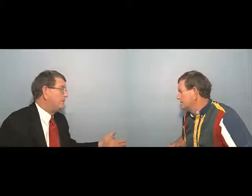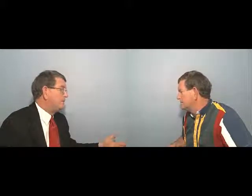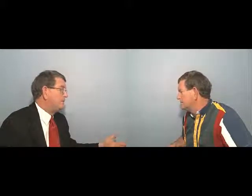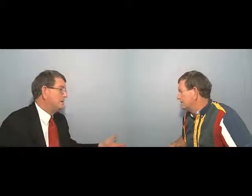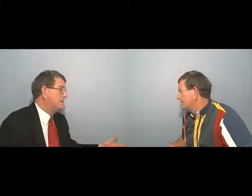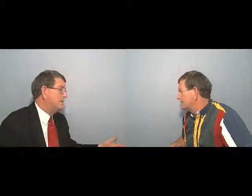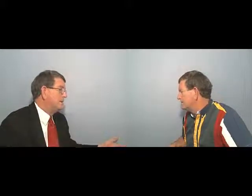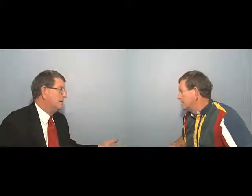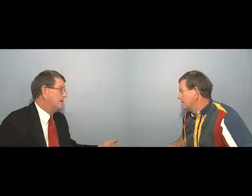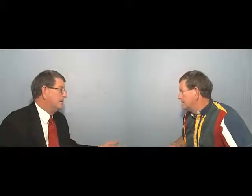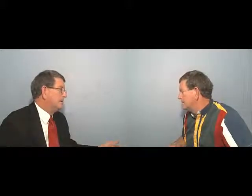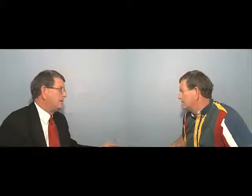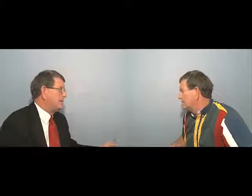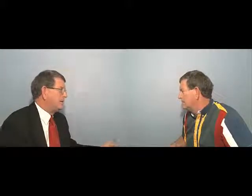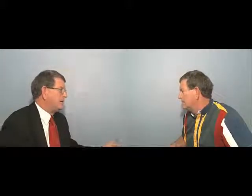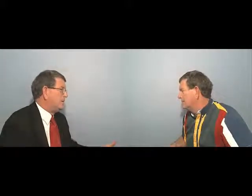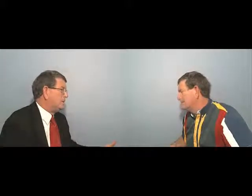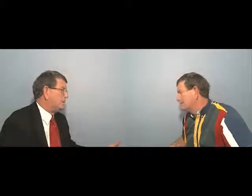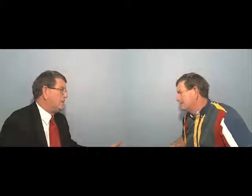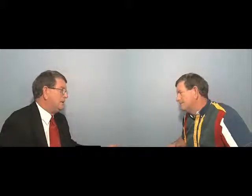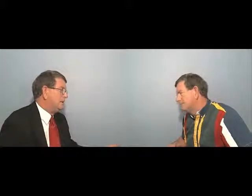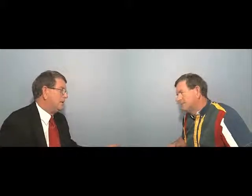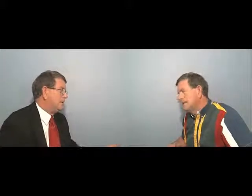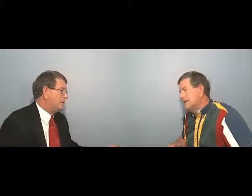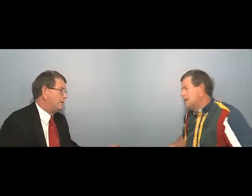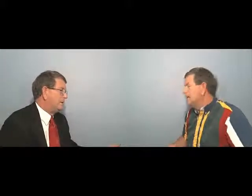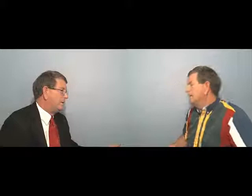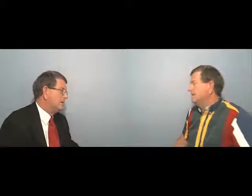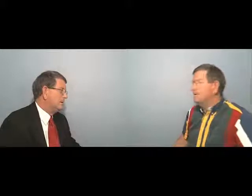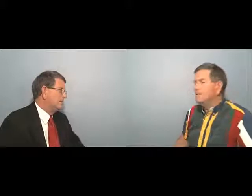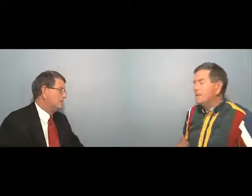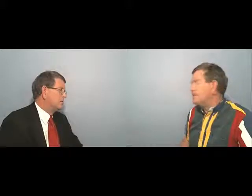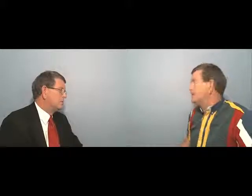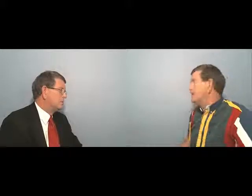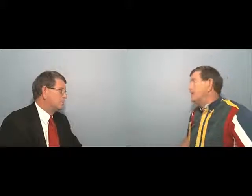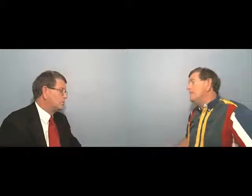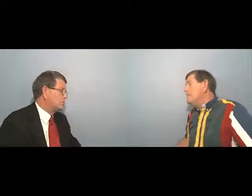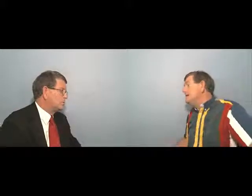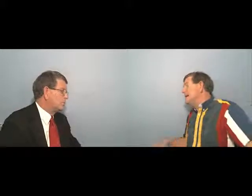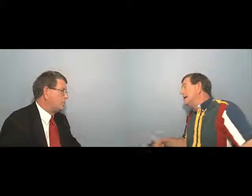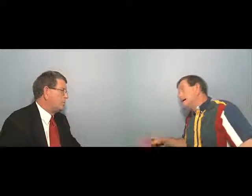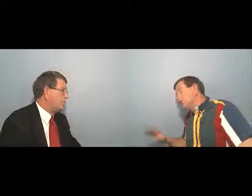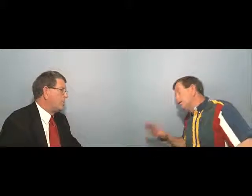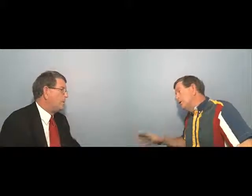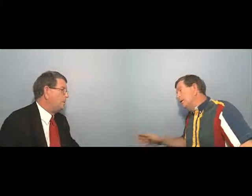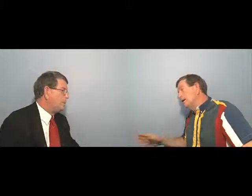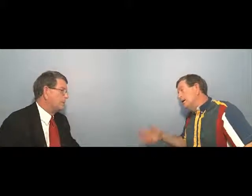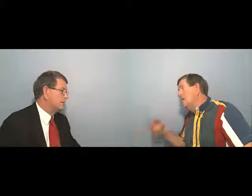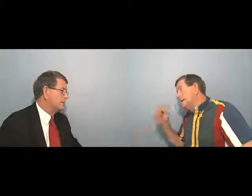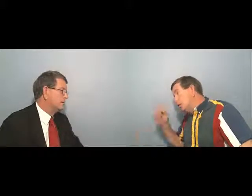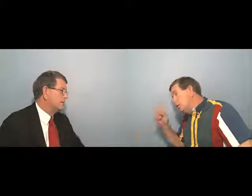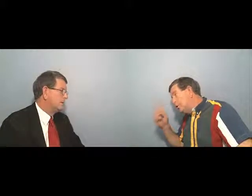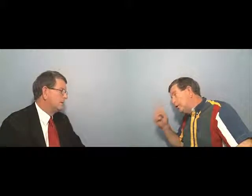cuisine. Et j'adore lire, en fait. C'est mon plus grand plaisir. Tu